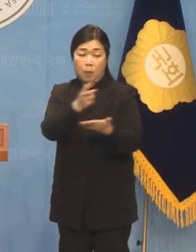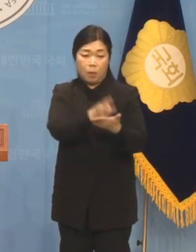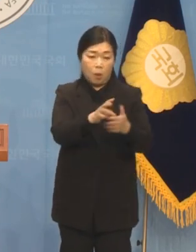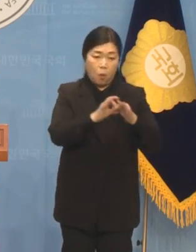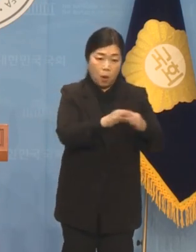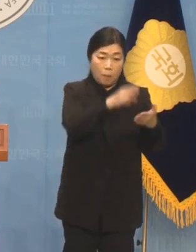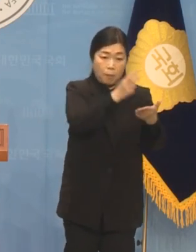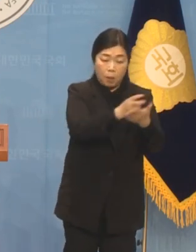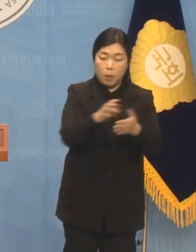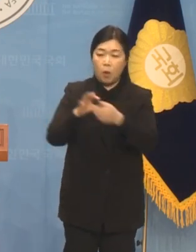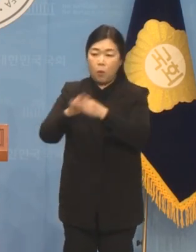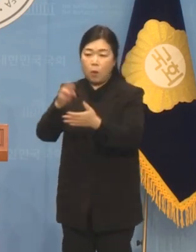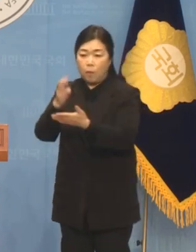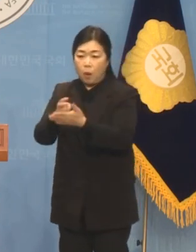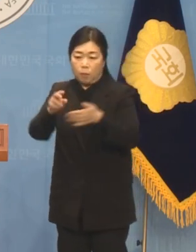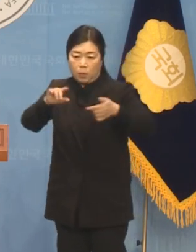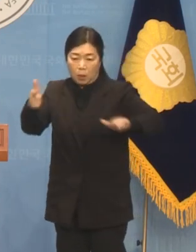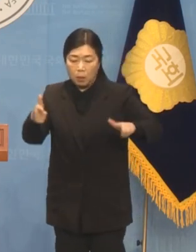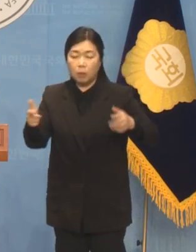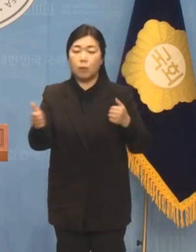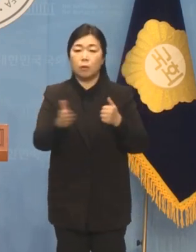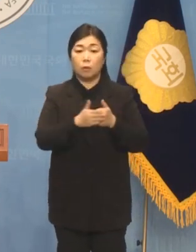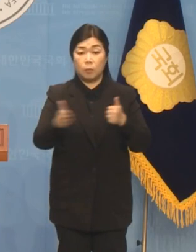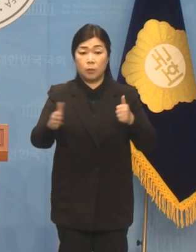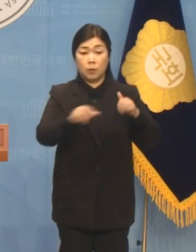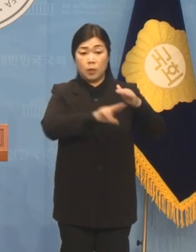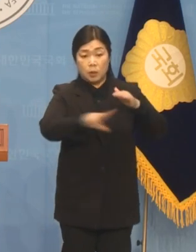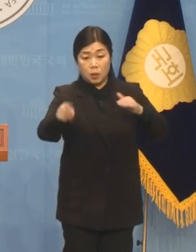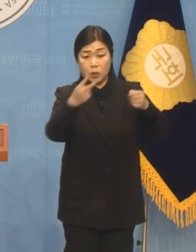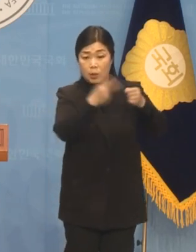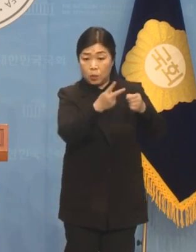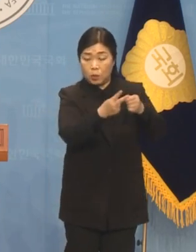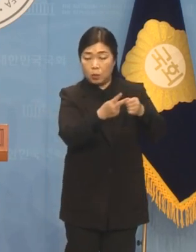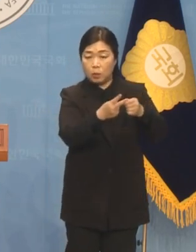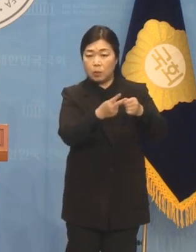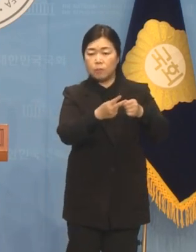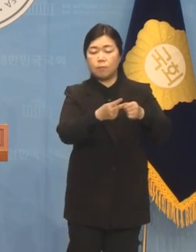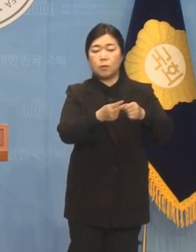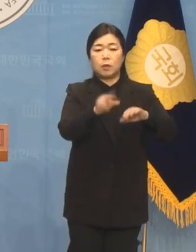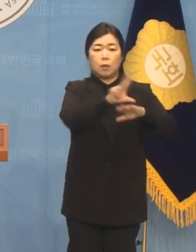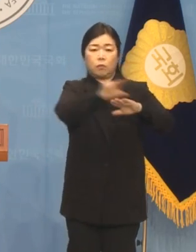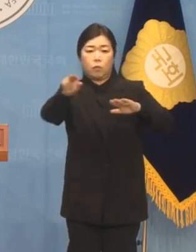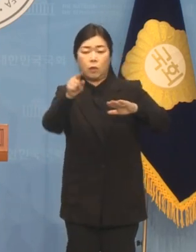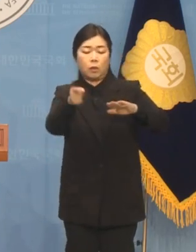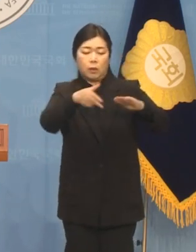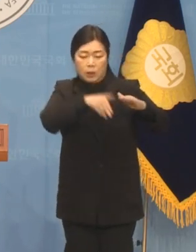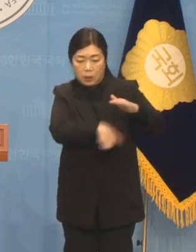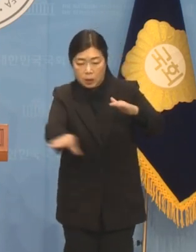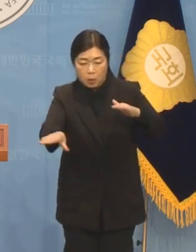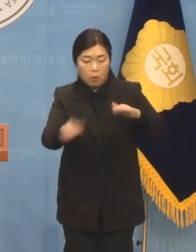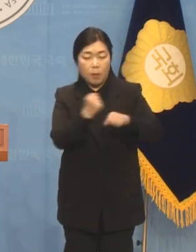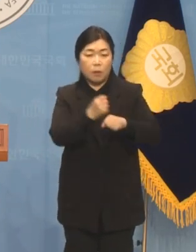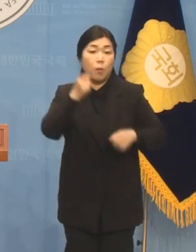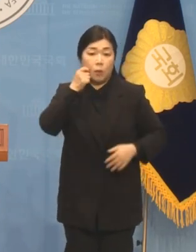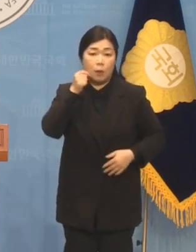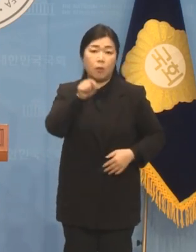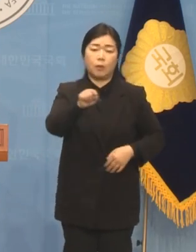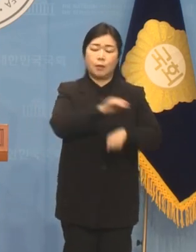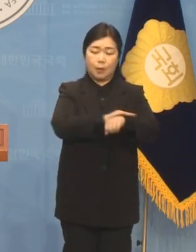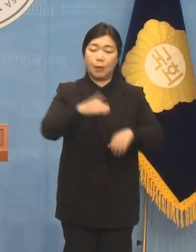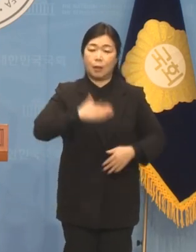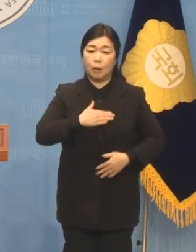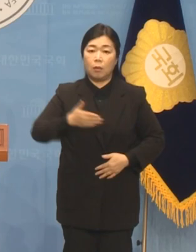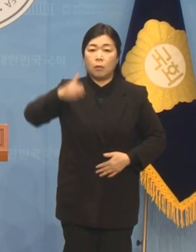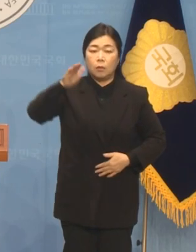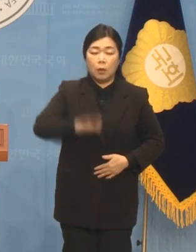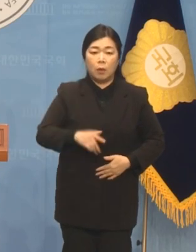2호선을 지하화할 수 없다는 것은 당사자인 고민정 후보가 가장 잘 알 것이다. 그럼에도